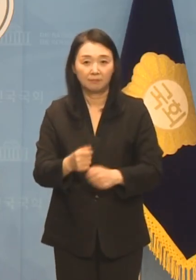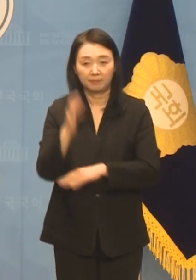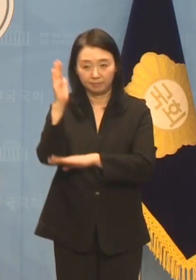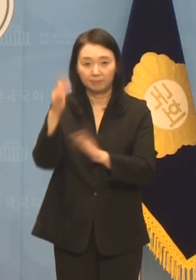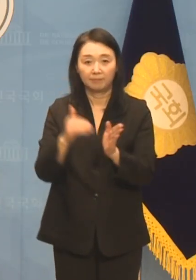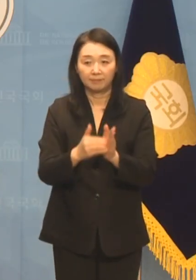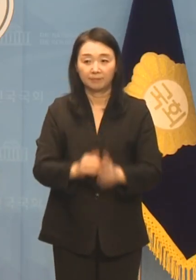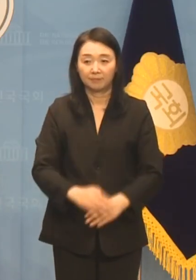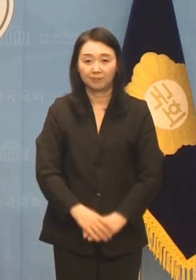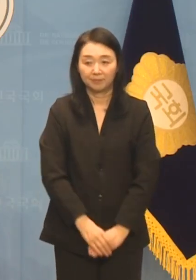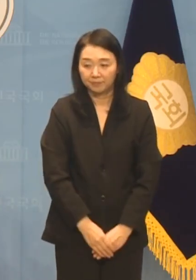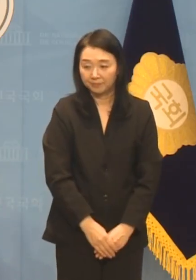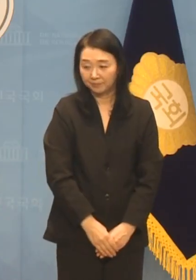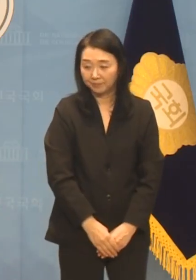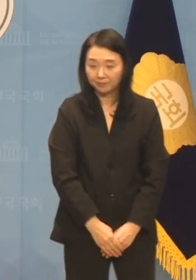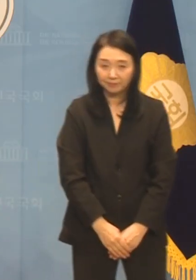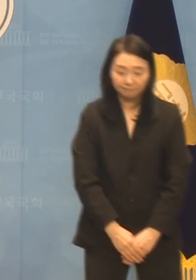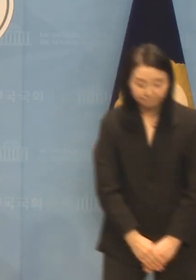이상입니다.